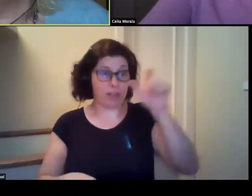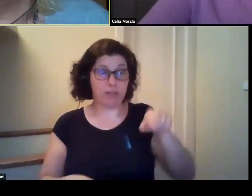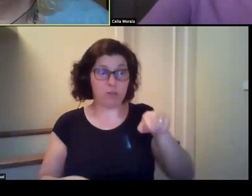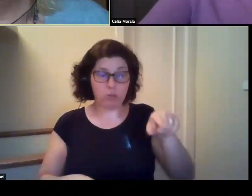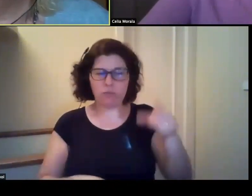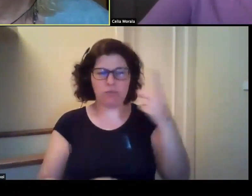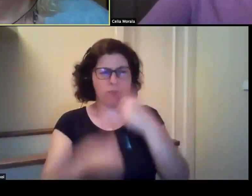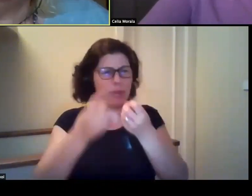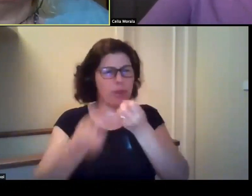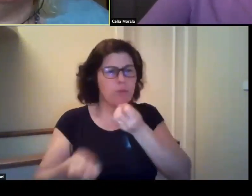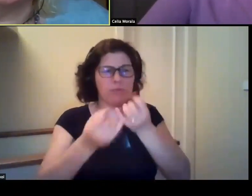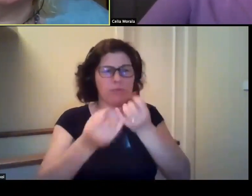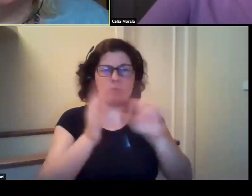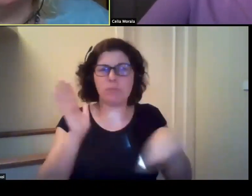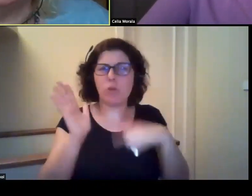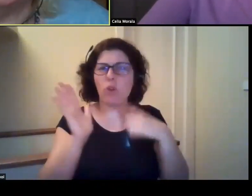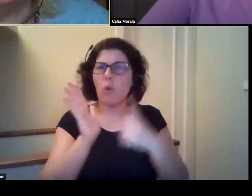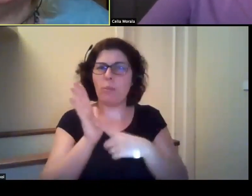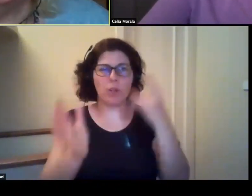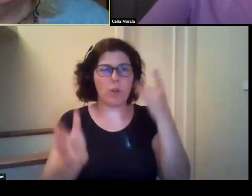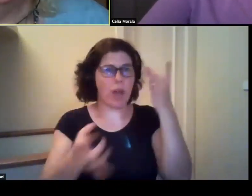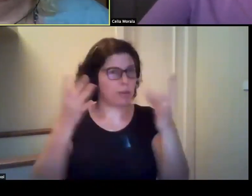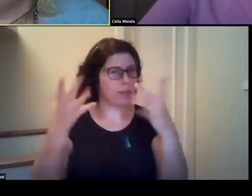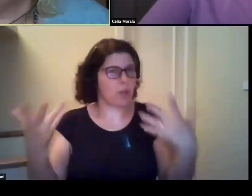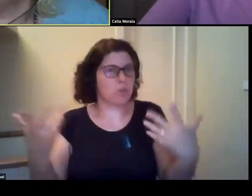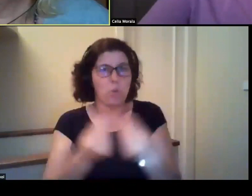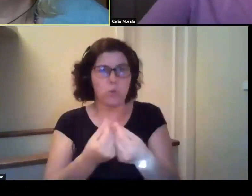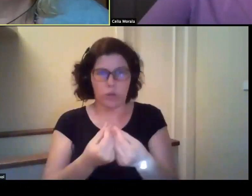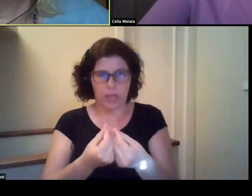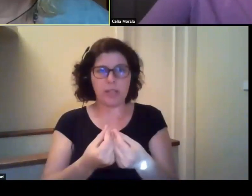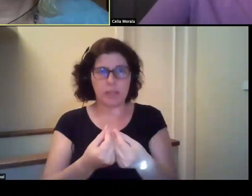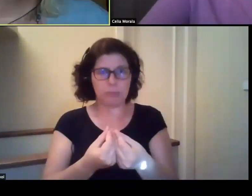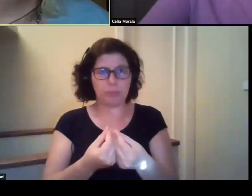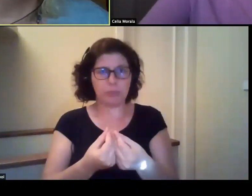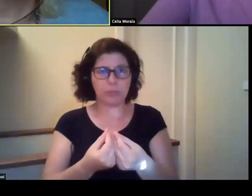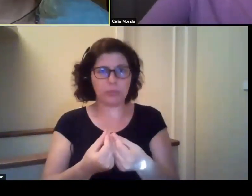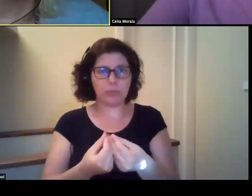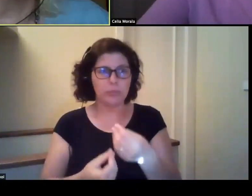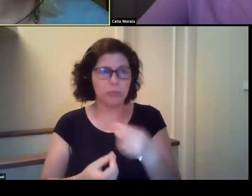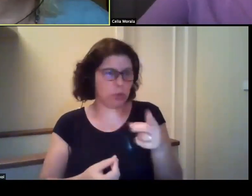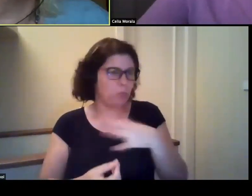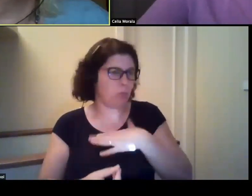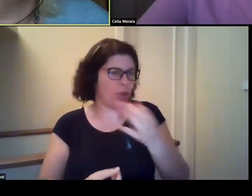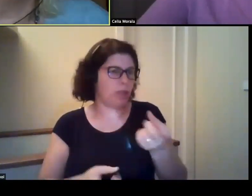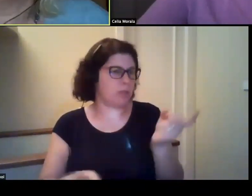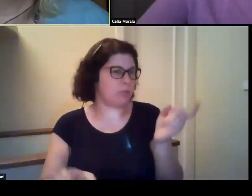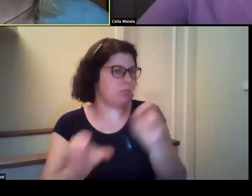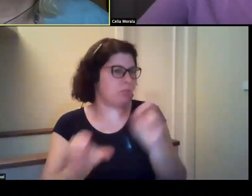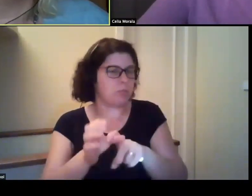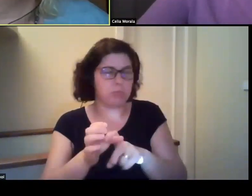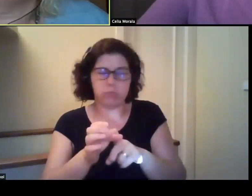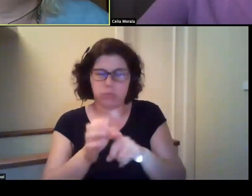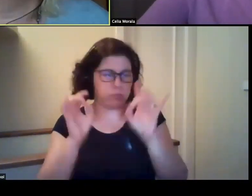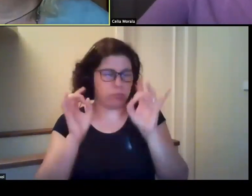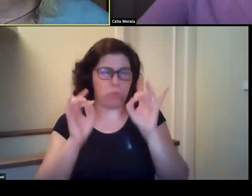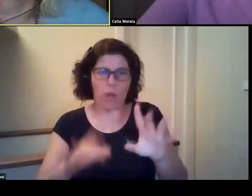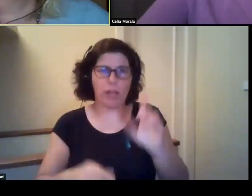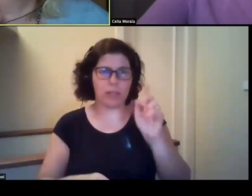actividades que hagamos conjuntamente y te podrás inscribir, por supuesto, igualmente también.